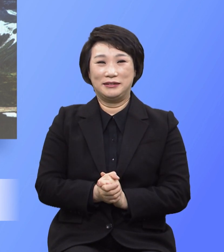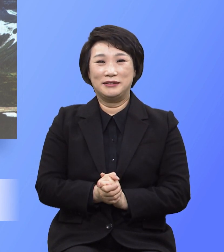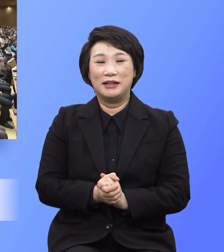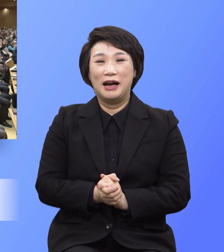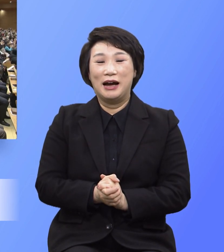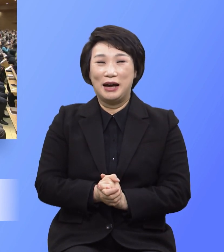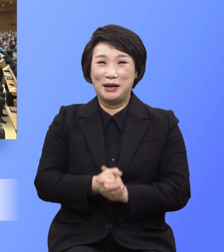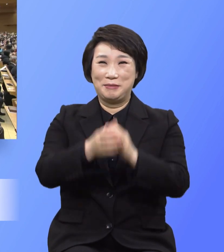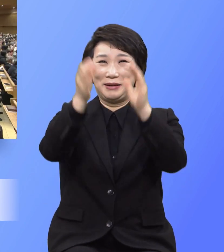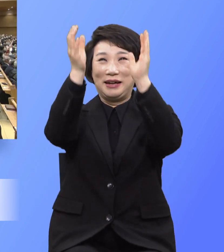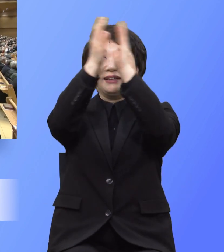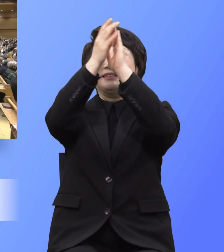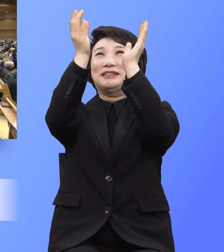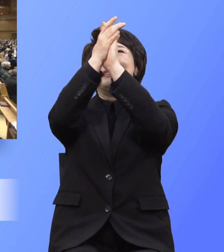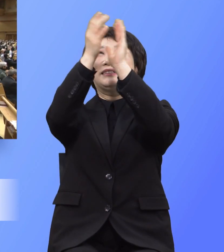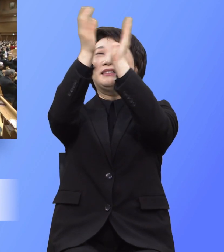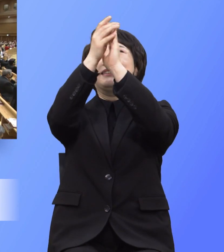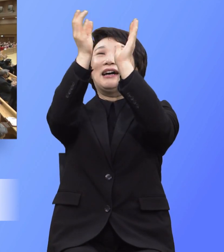아멘.